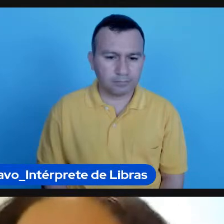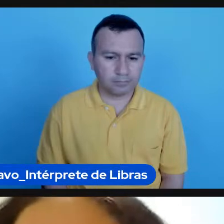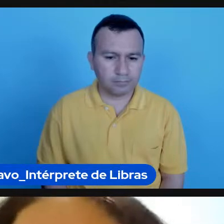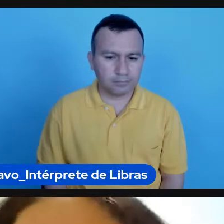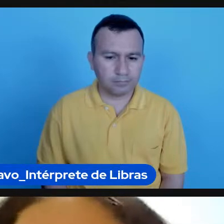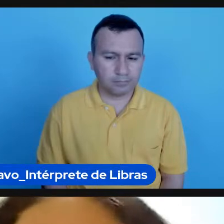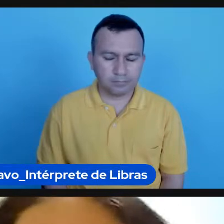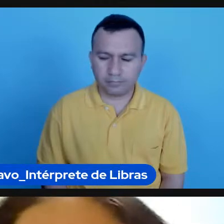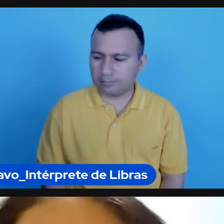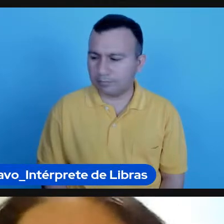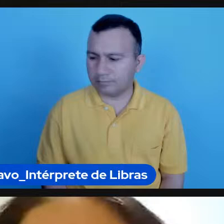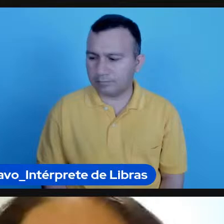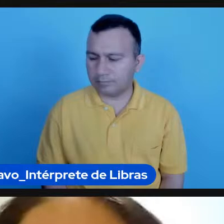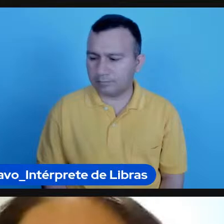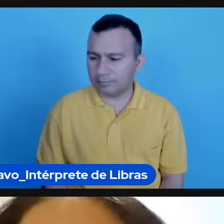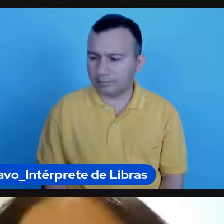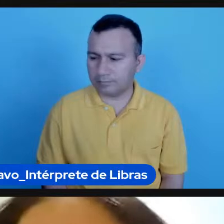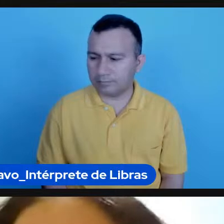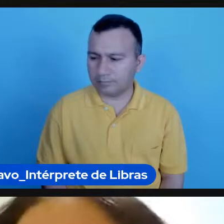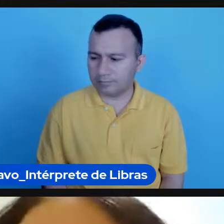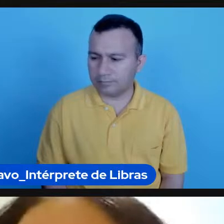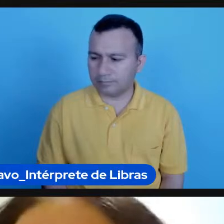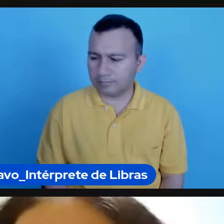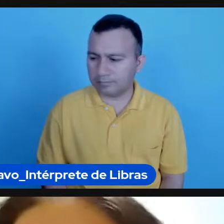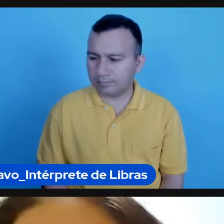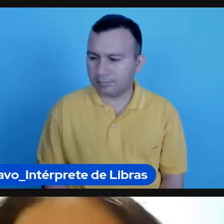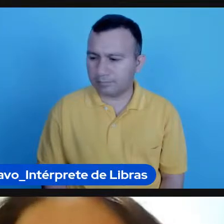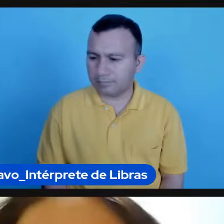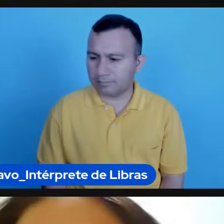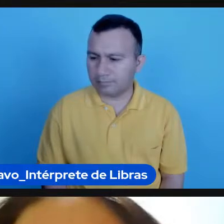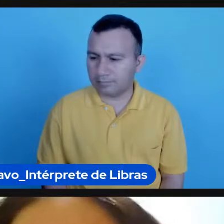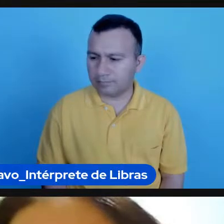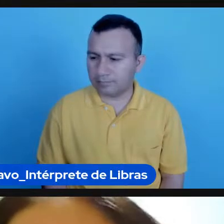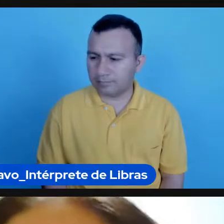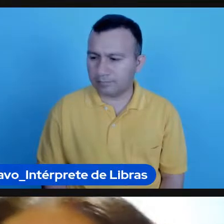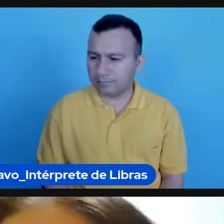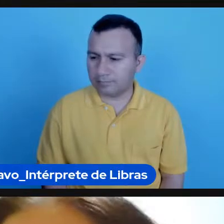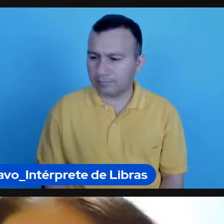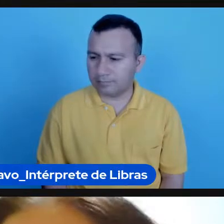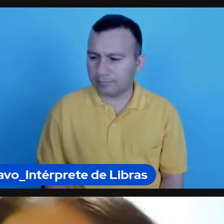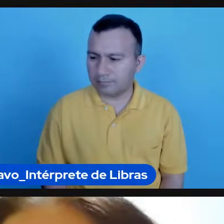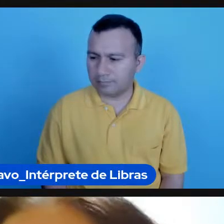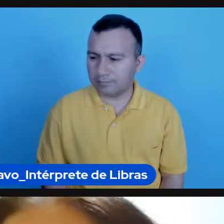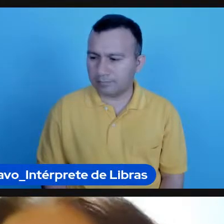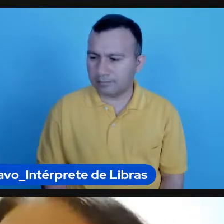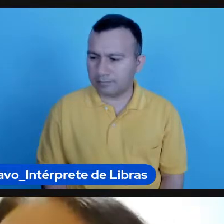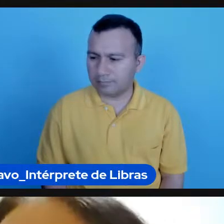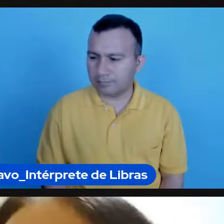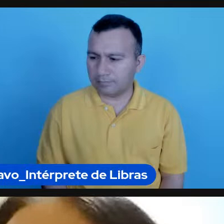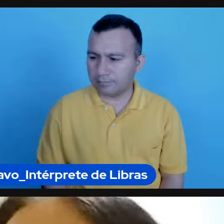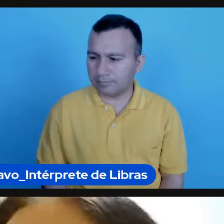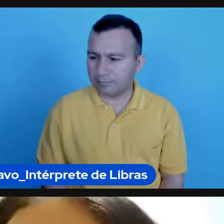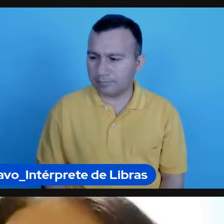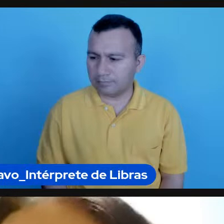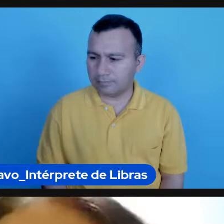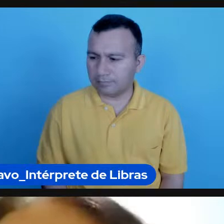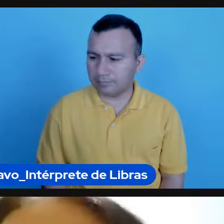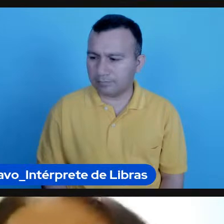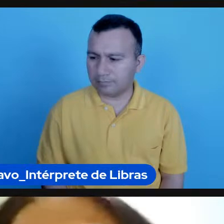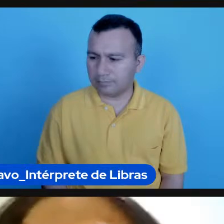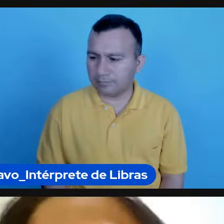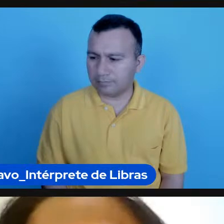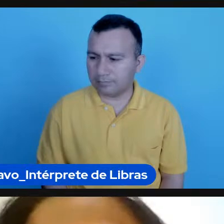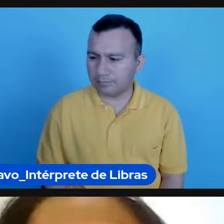apoio de um colega, mas de várias metodologias diferenciadas,